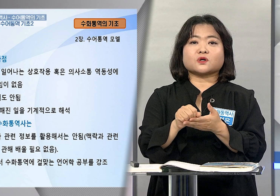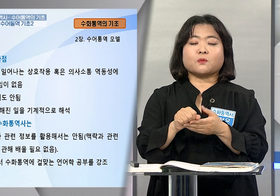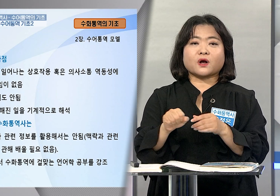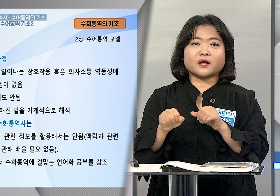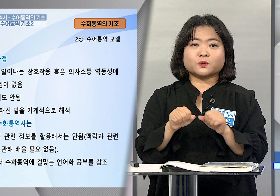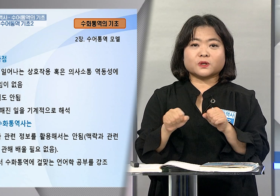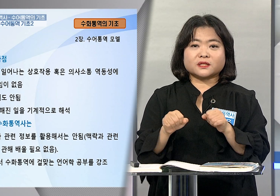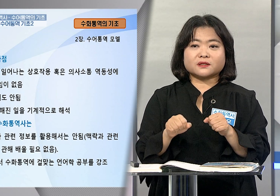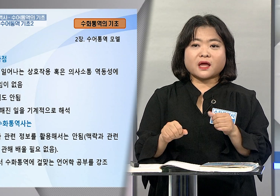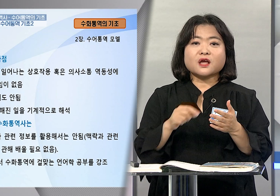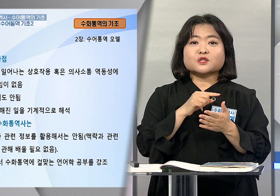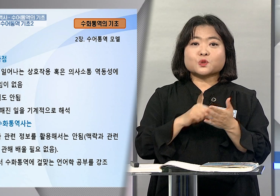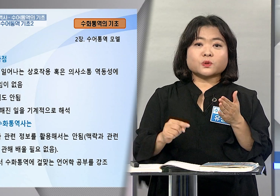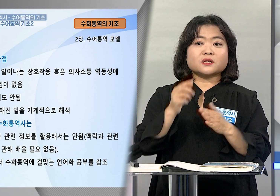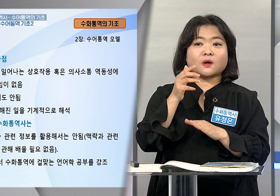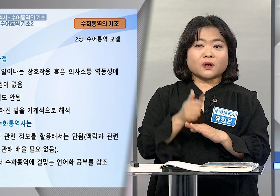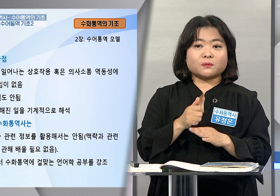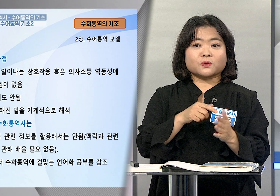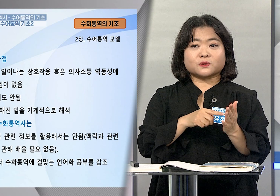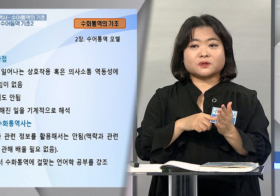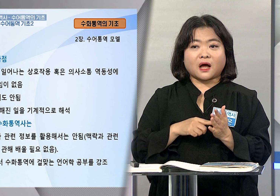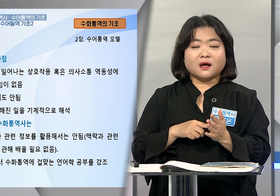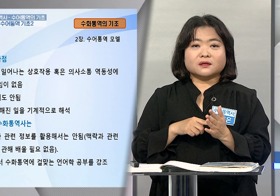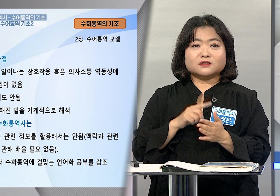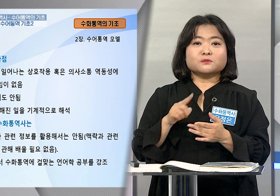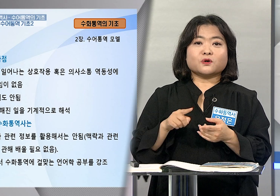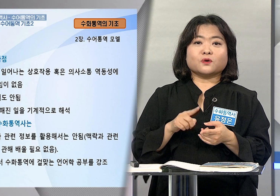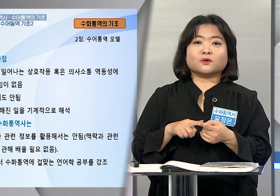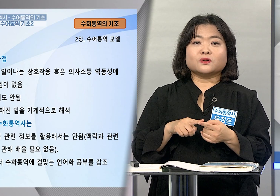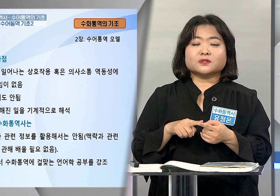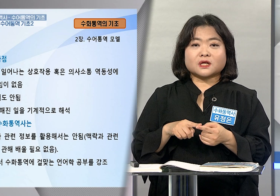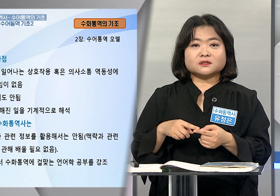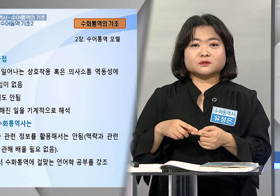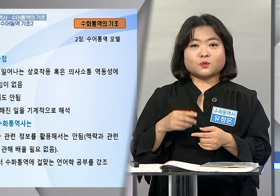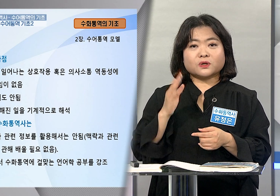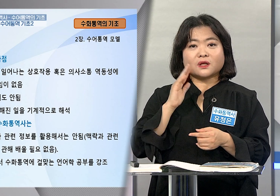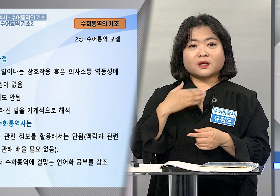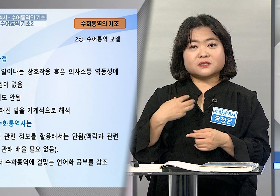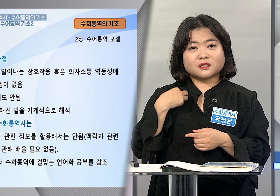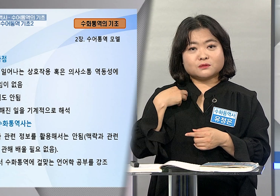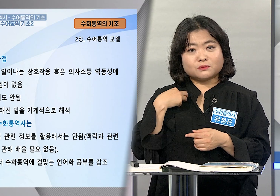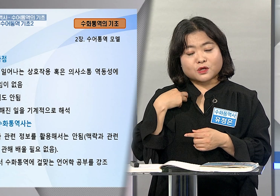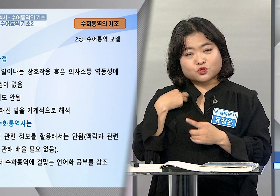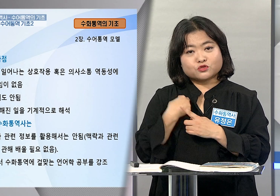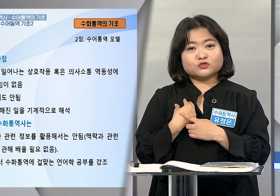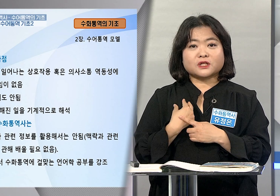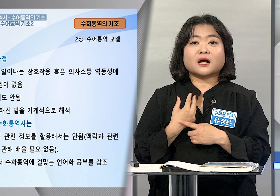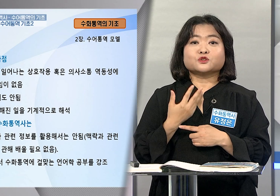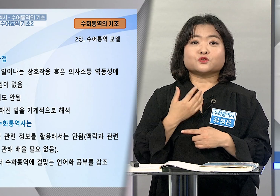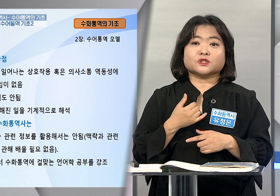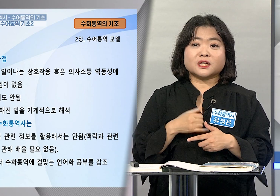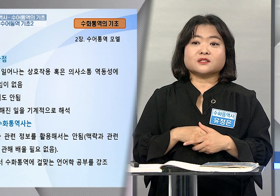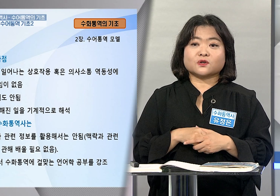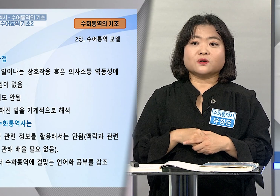뭔가 행동을 했는데 손해의 상황이 벌어졌다. 이러면 사실은 농인에게 책임의 추궁을 당할 수도 있겠죠.